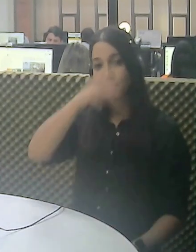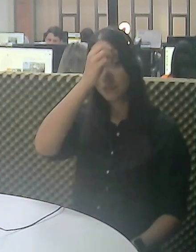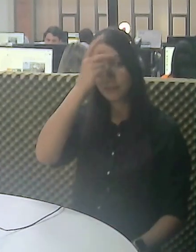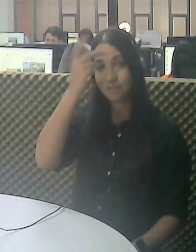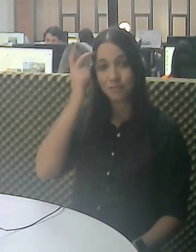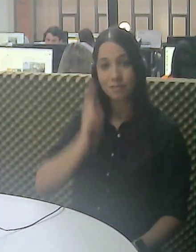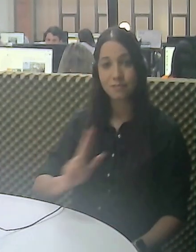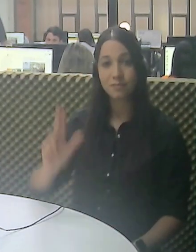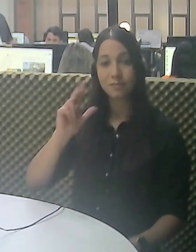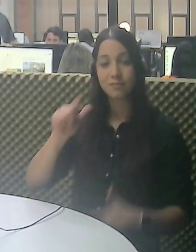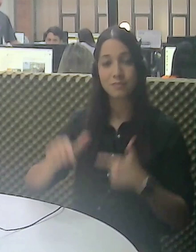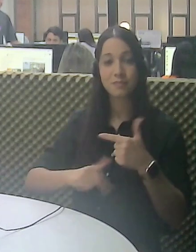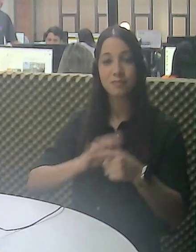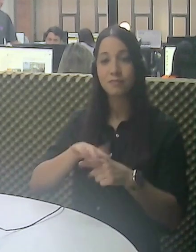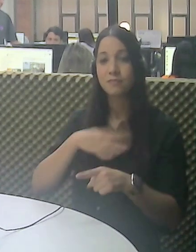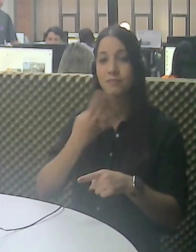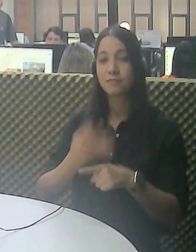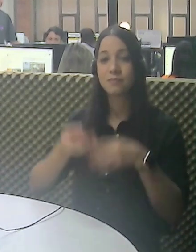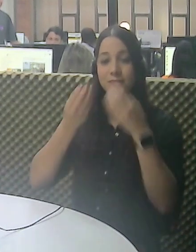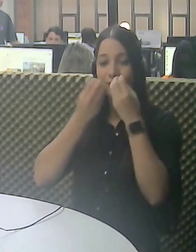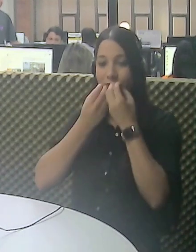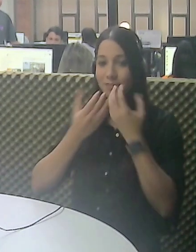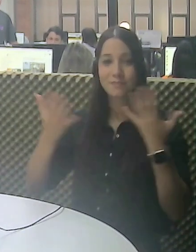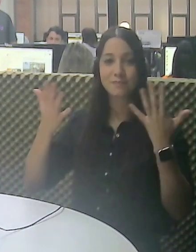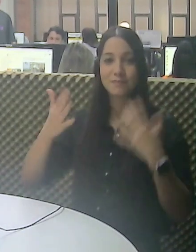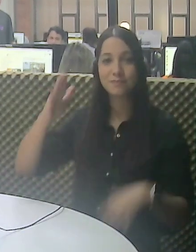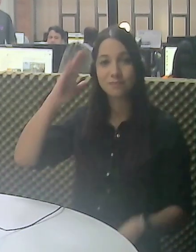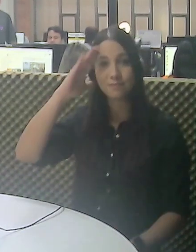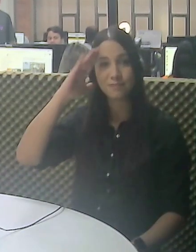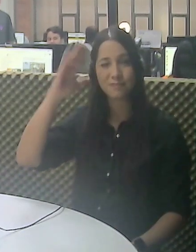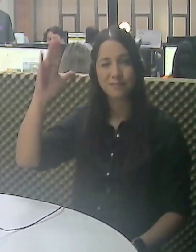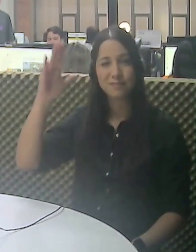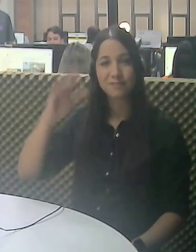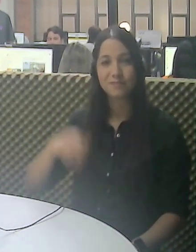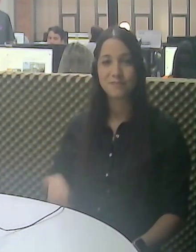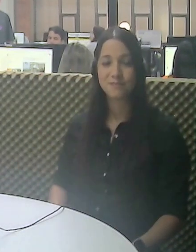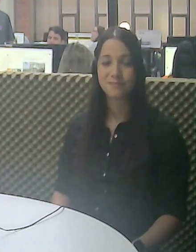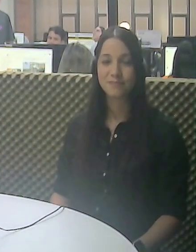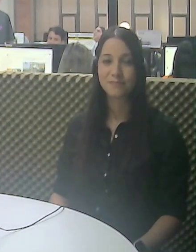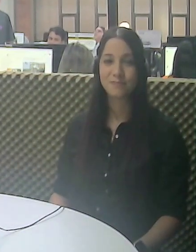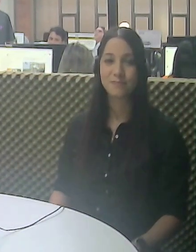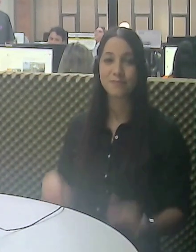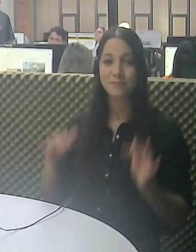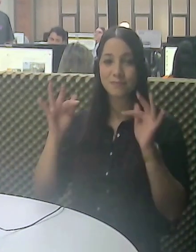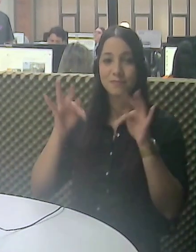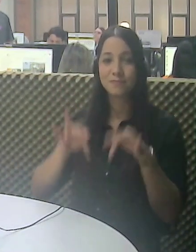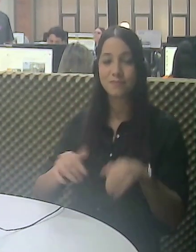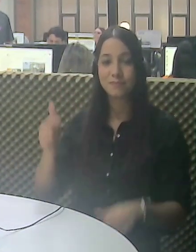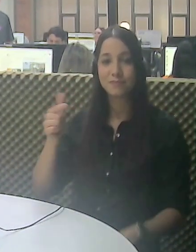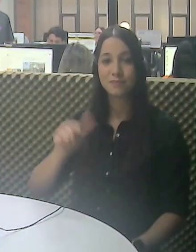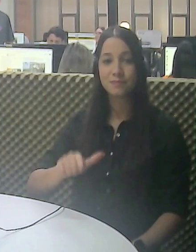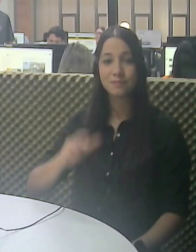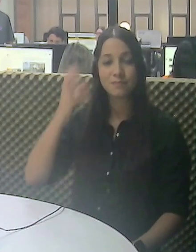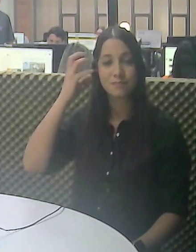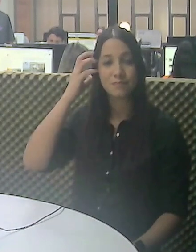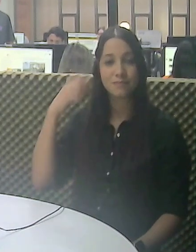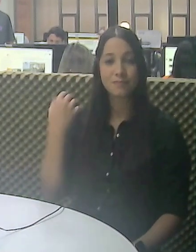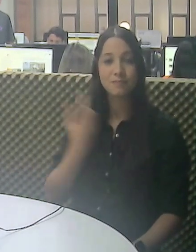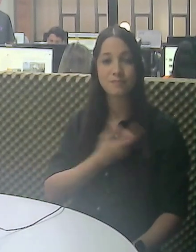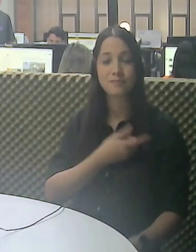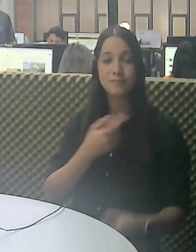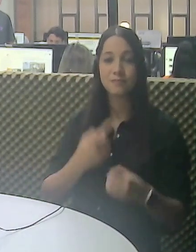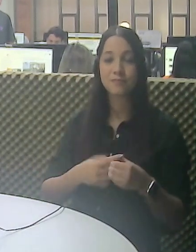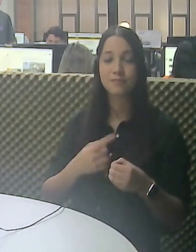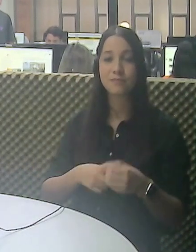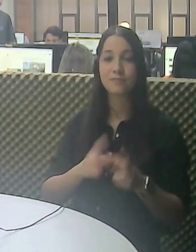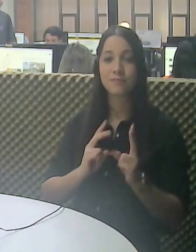Kalimann. Prefeitura de Uberlândia. Fazer mais, fazer bem. Até a próxima. Fica por aqui mais uma edição do programa